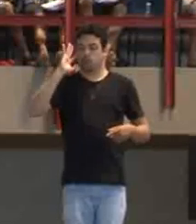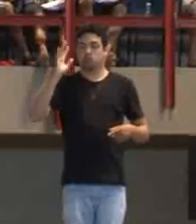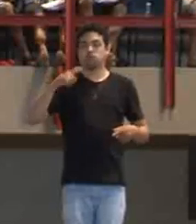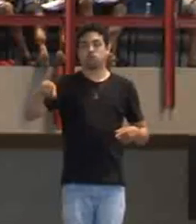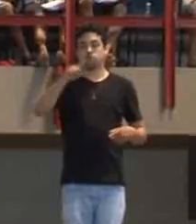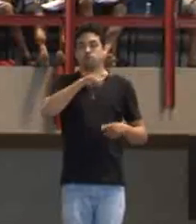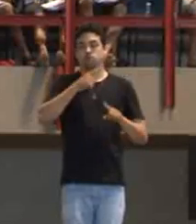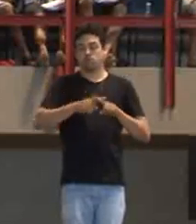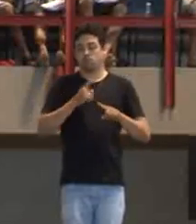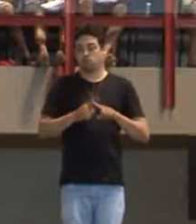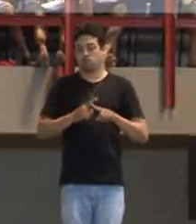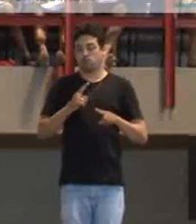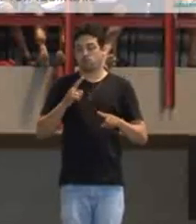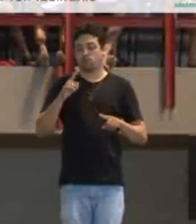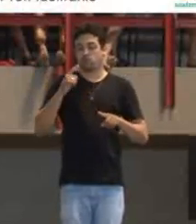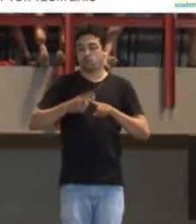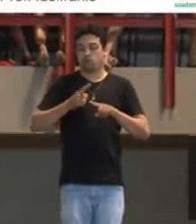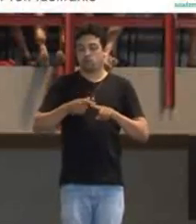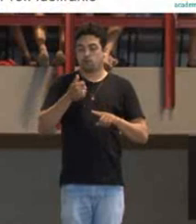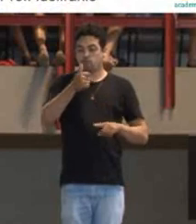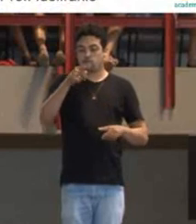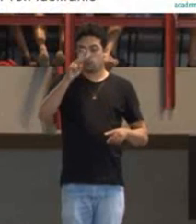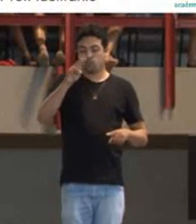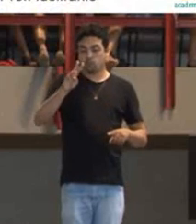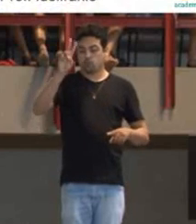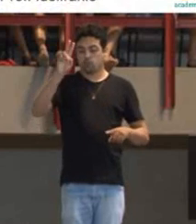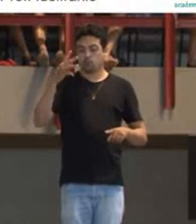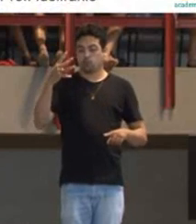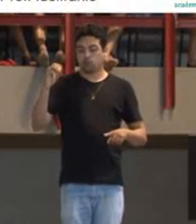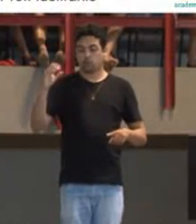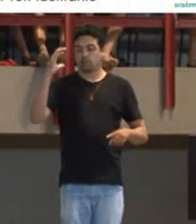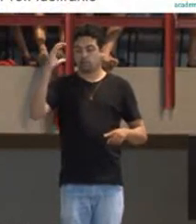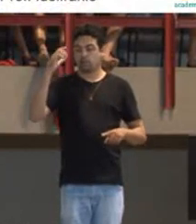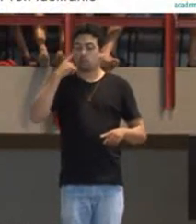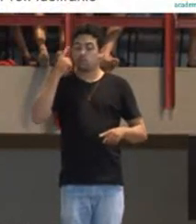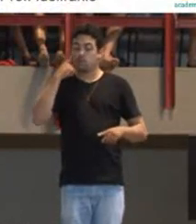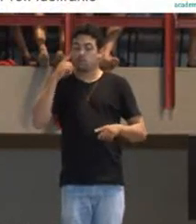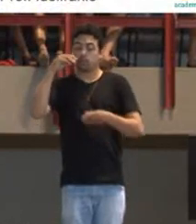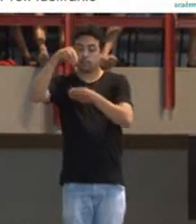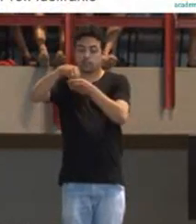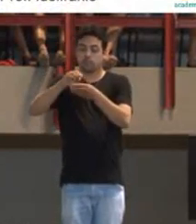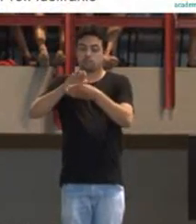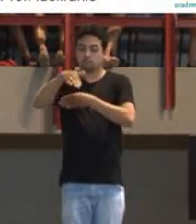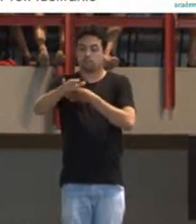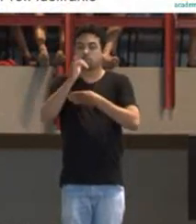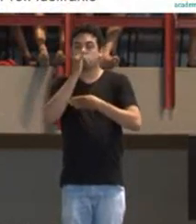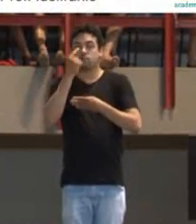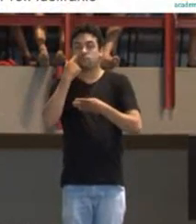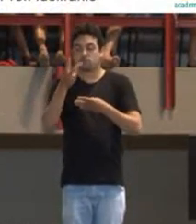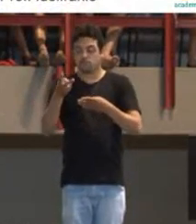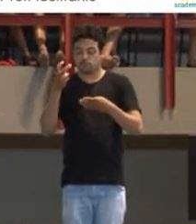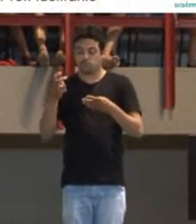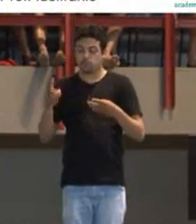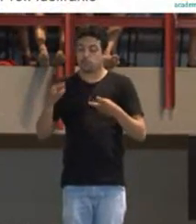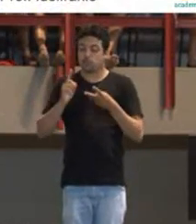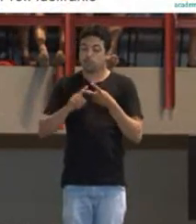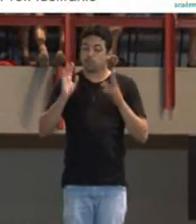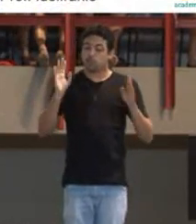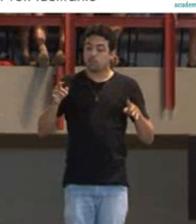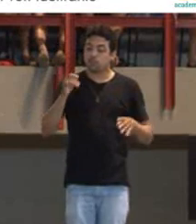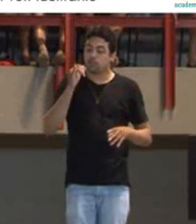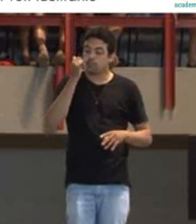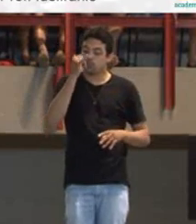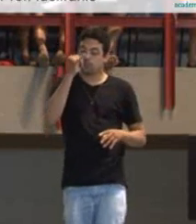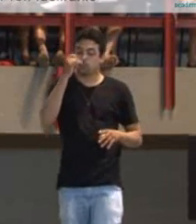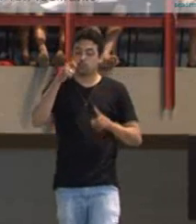Alice, que 1 kWh de energia está 40 centavos de real. Quando chegar em casa, tu olha na tua conta de energia. O consumo de energia